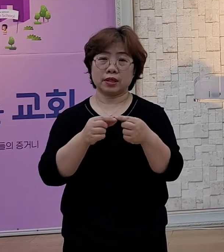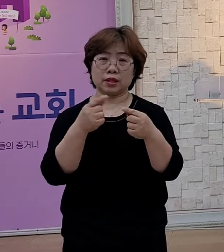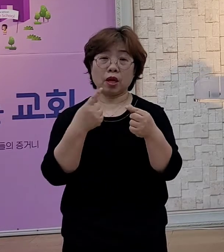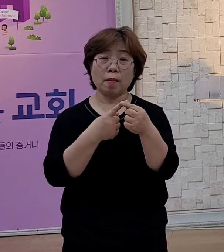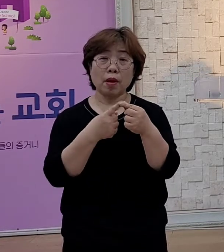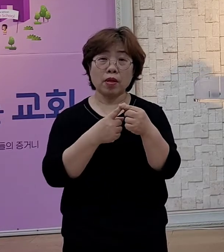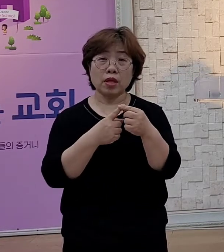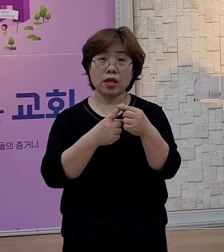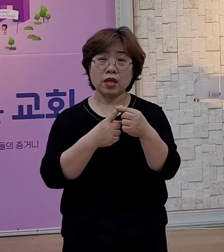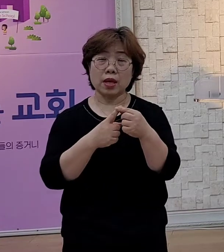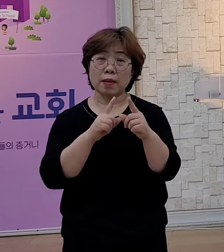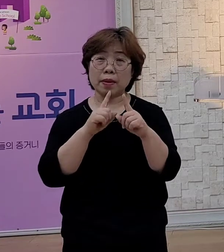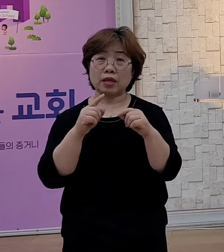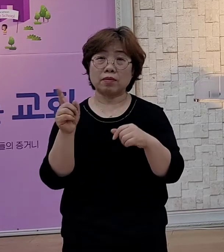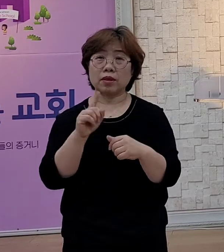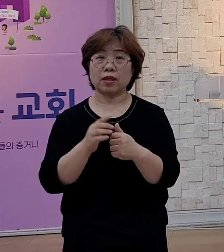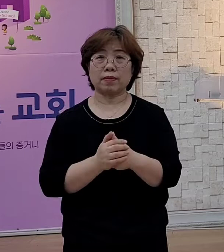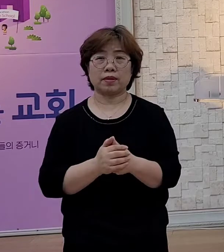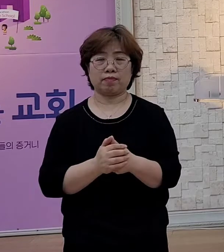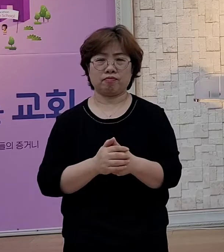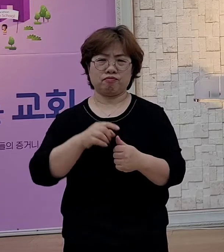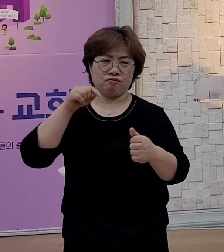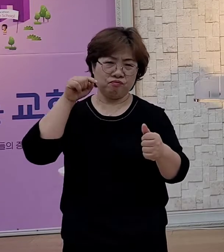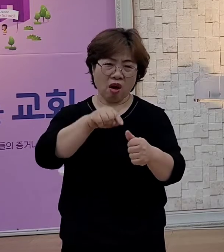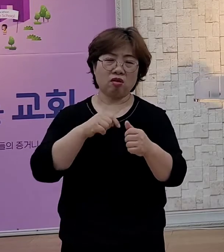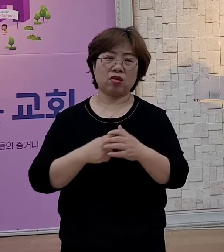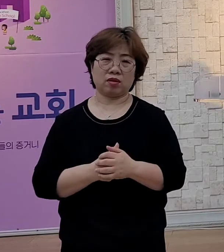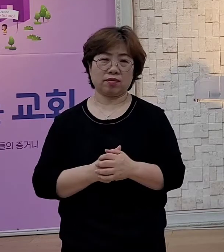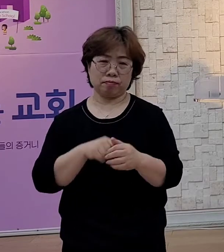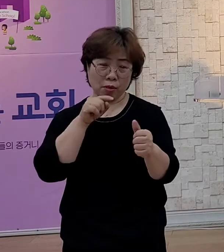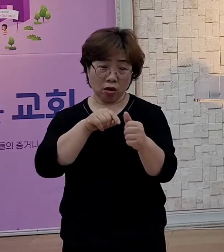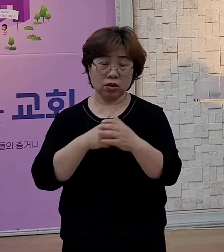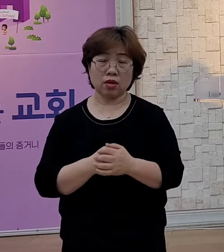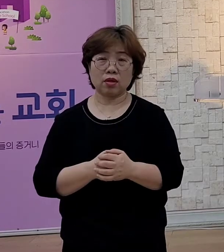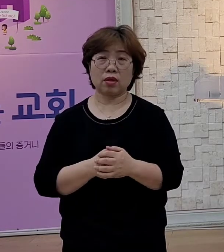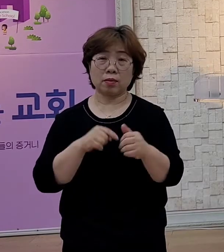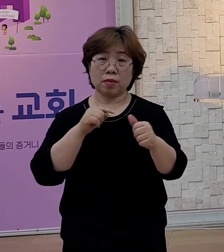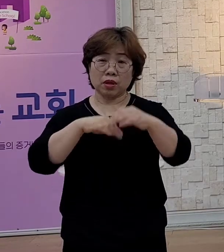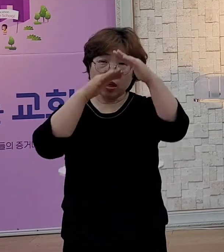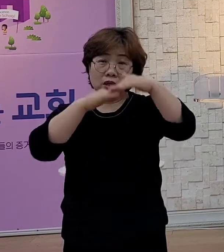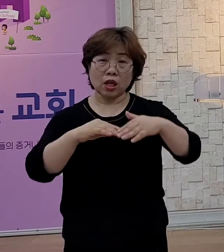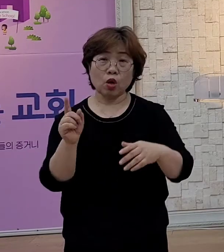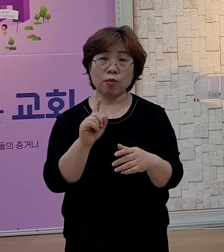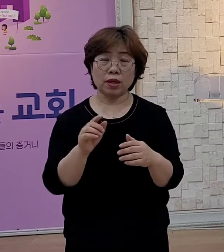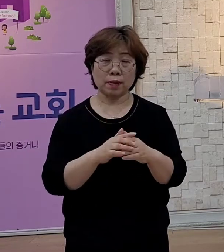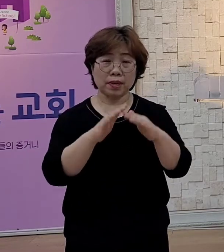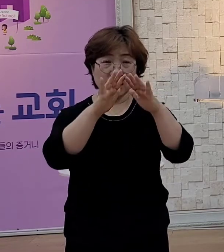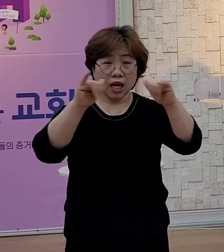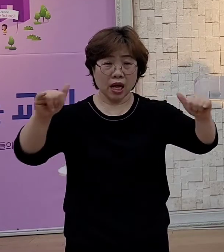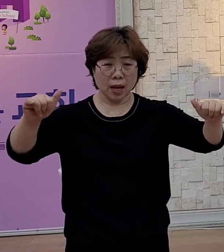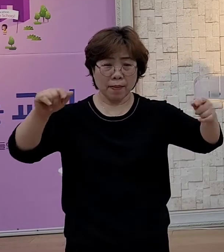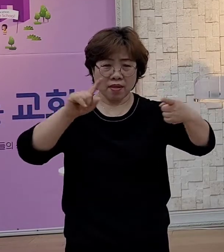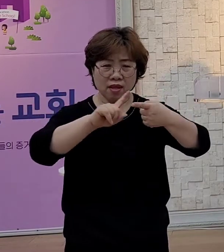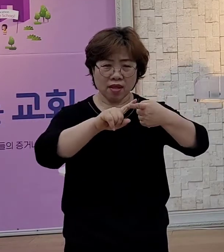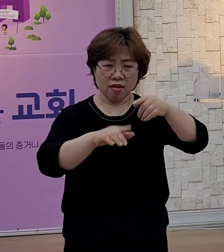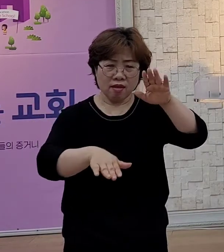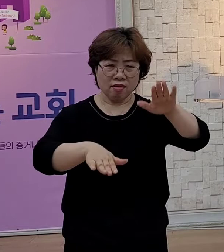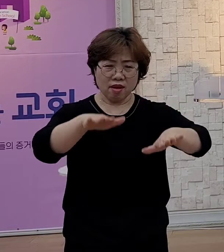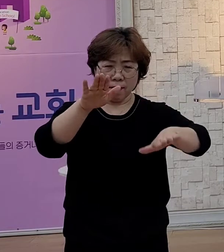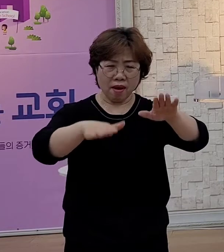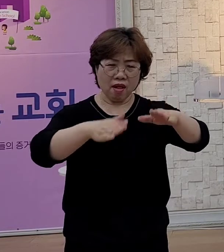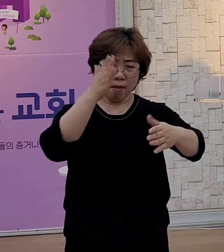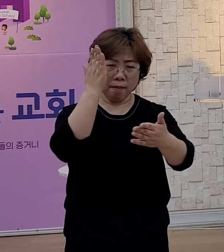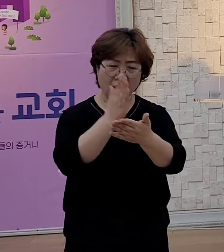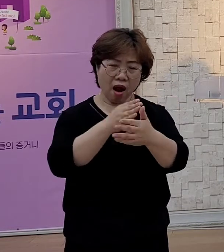명령이 나와요. 명령이. 어떤 명령이냐. 1절에 보니까 사람을 차별하여 대하지